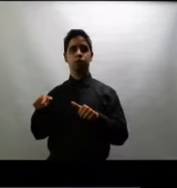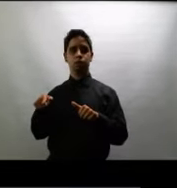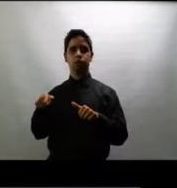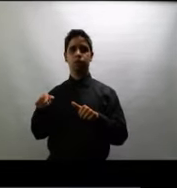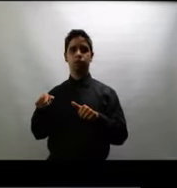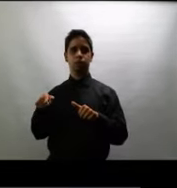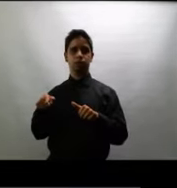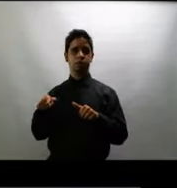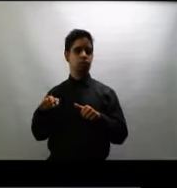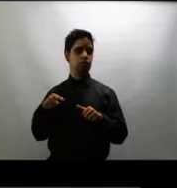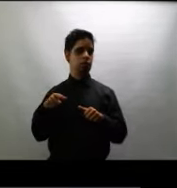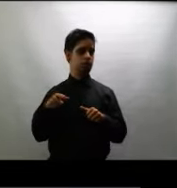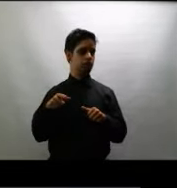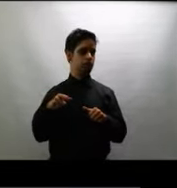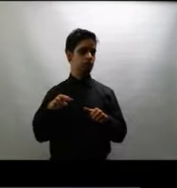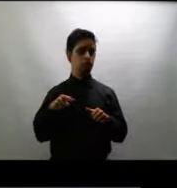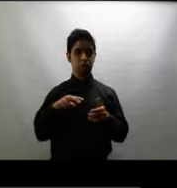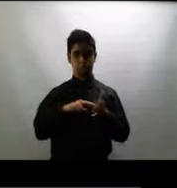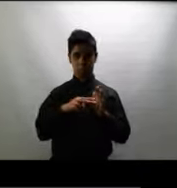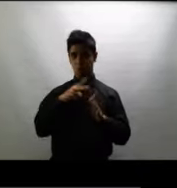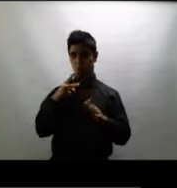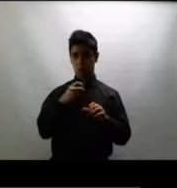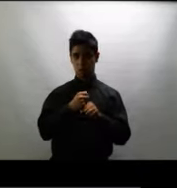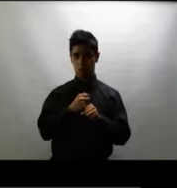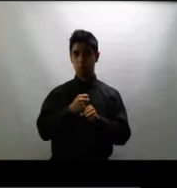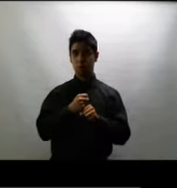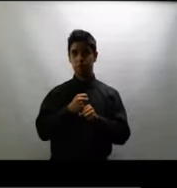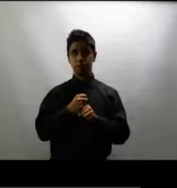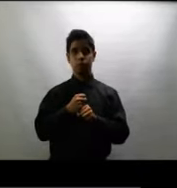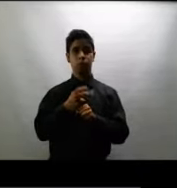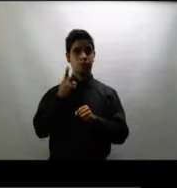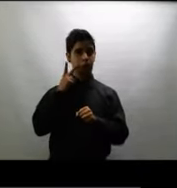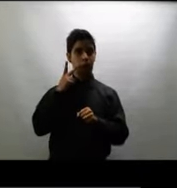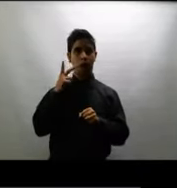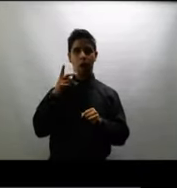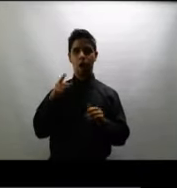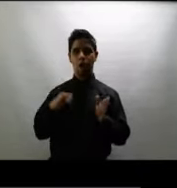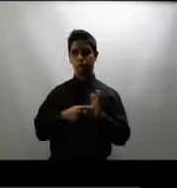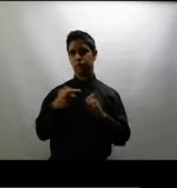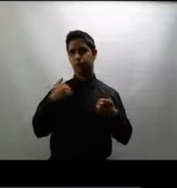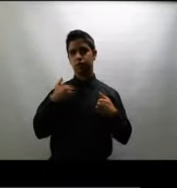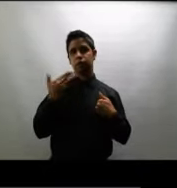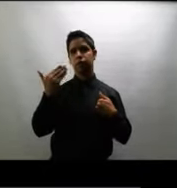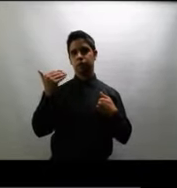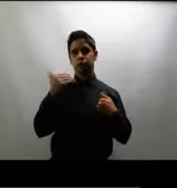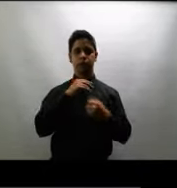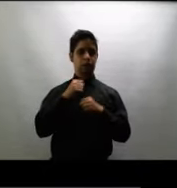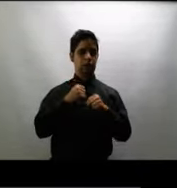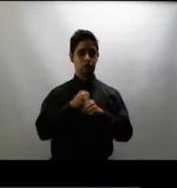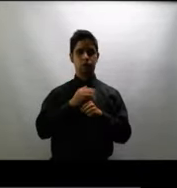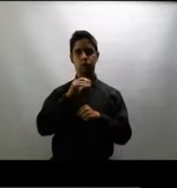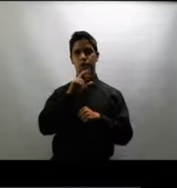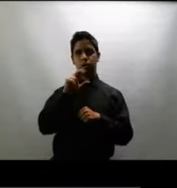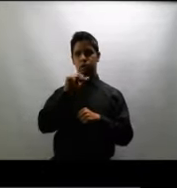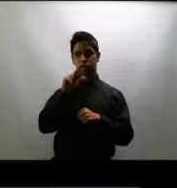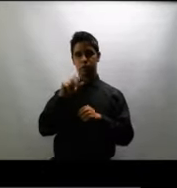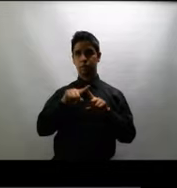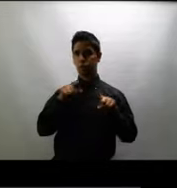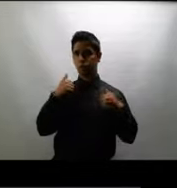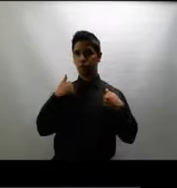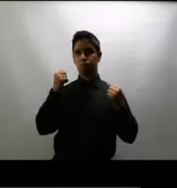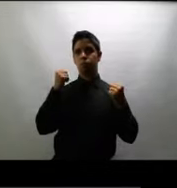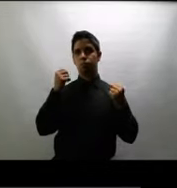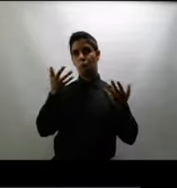2 años. Porque tú ves, porque fueron 2 años. Sí, porque tú ves a veces artistas que tienen 15 años de carrera y quizás tienen un disco, pero tienen, qué sé